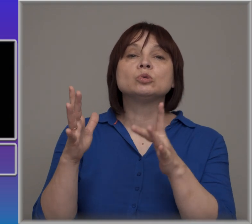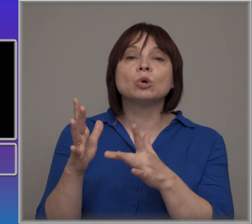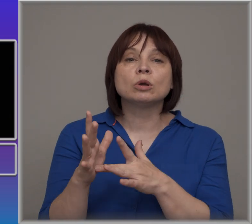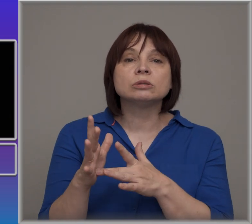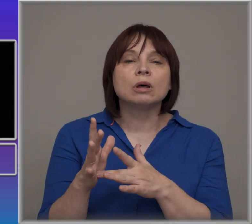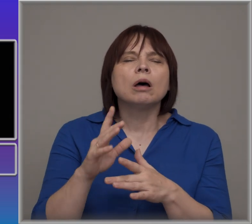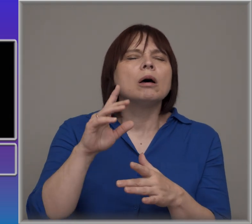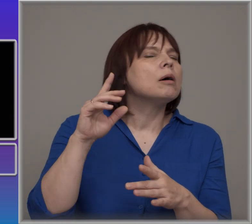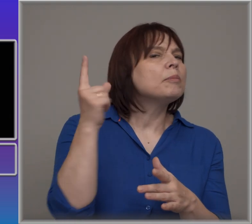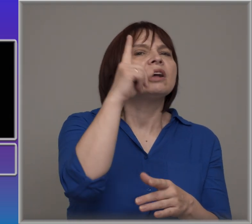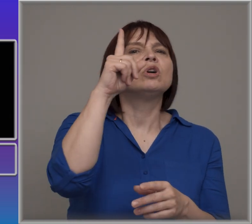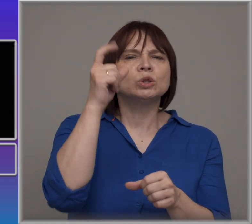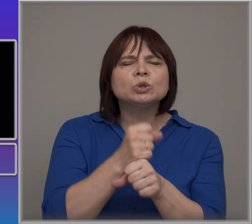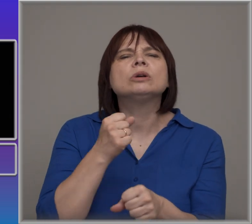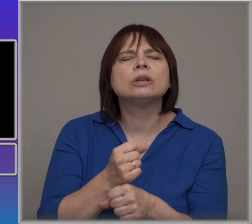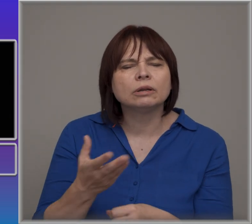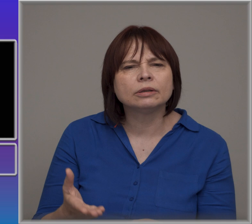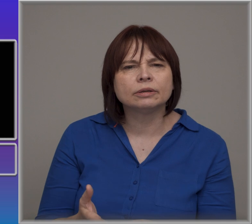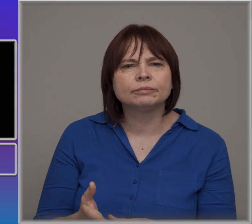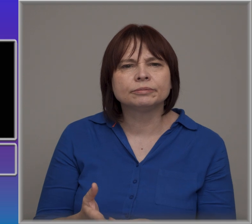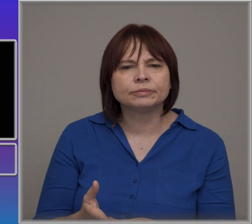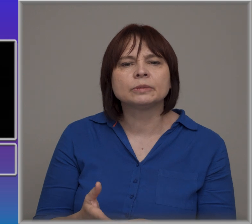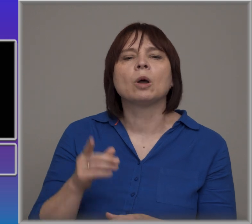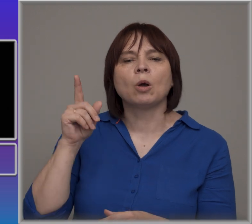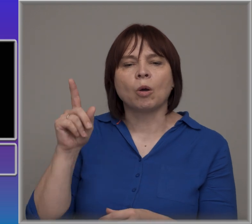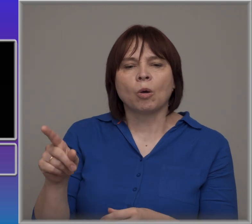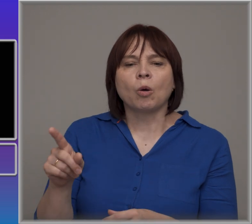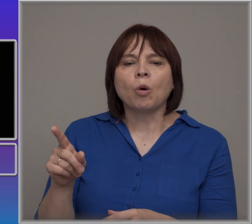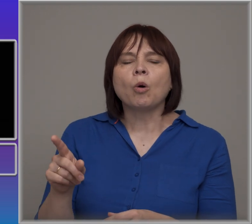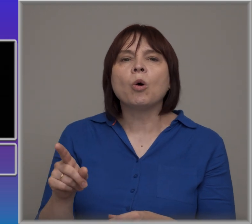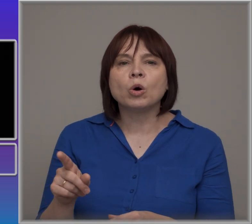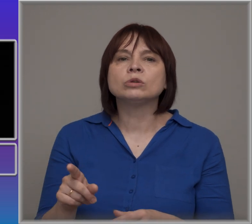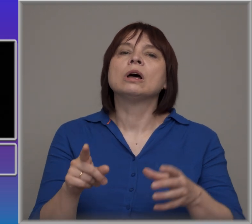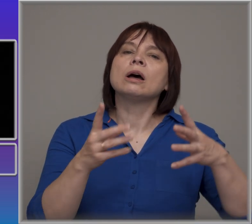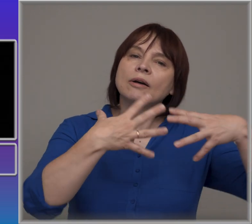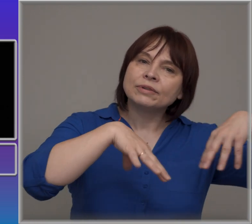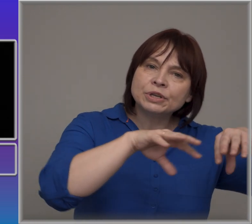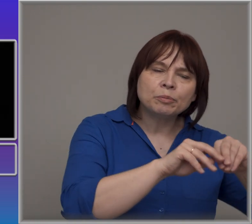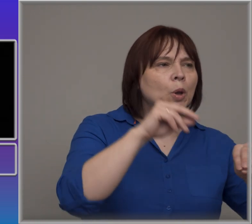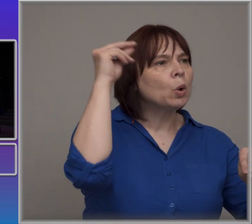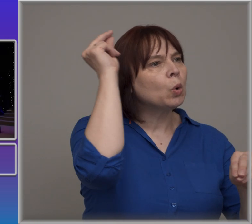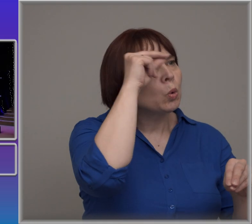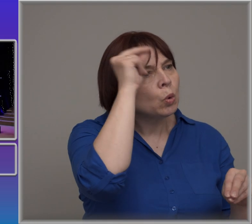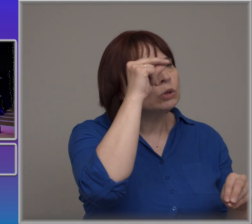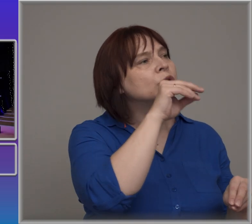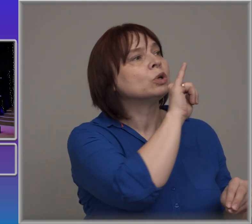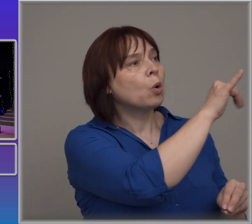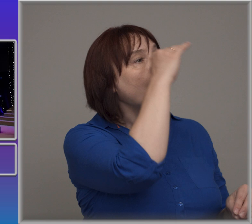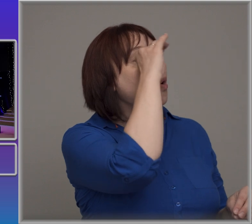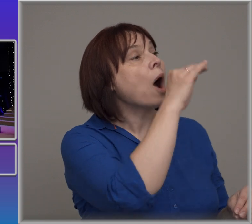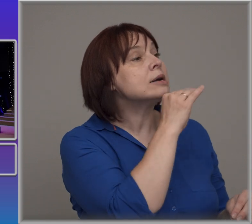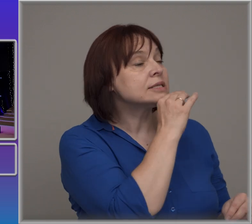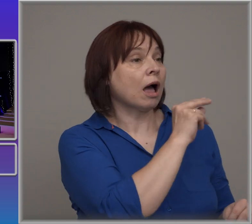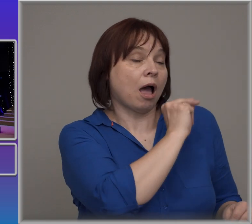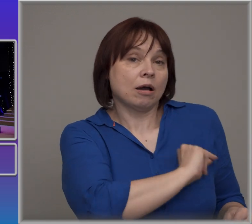Аллилуйя, скажи. Итак, мы открывали первые две главы Библии. Теперь мне хотелось бы, чтобы мы